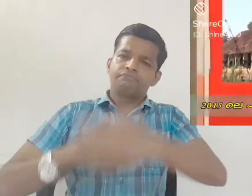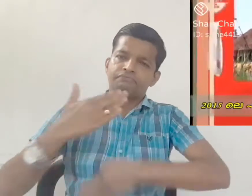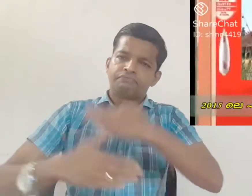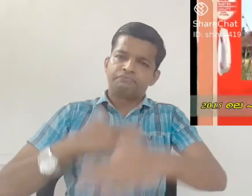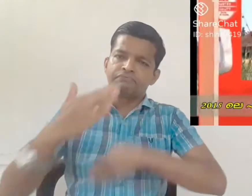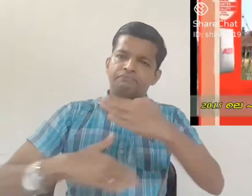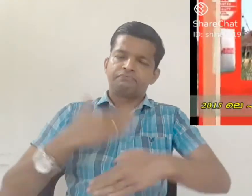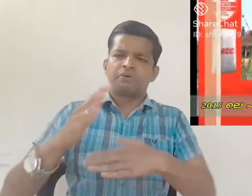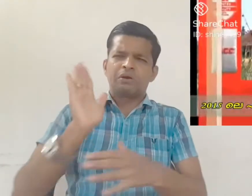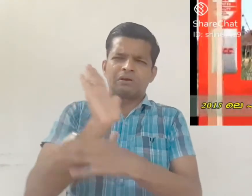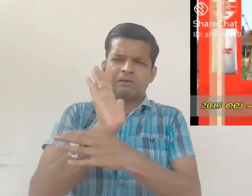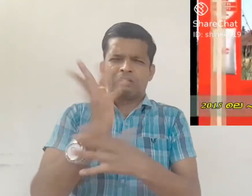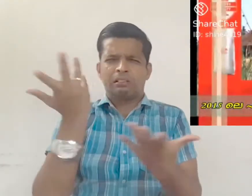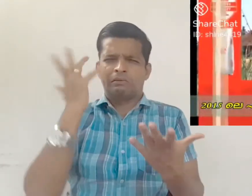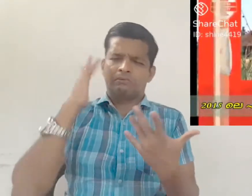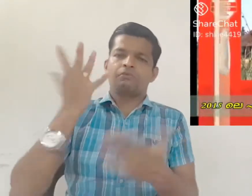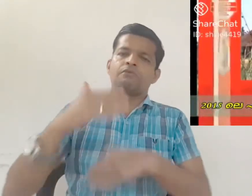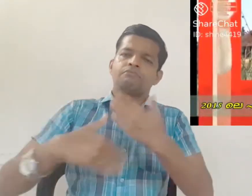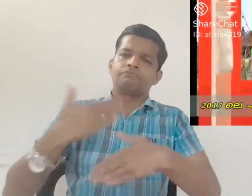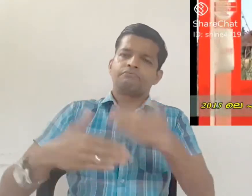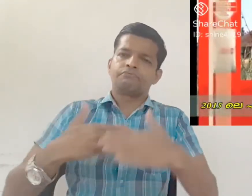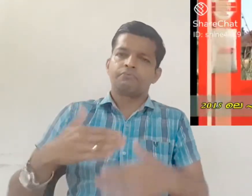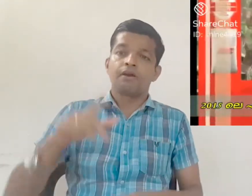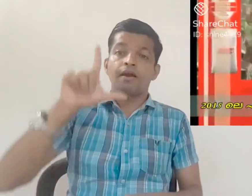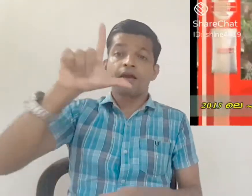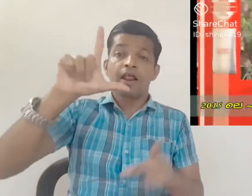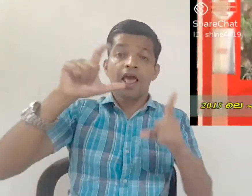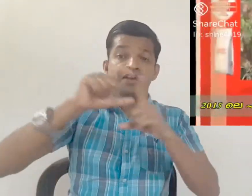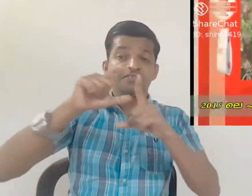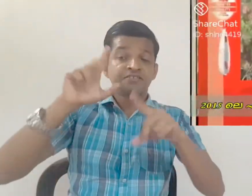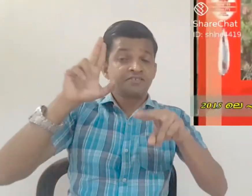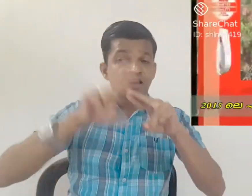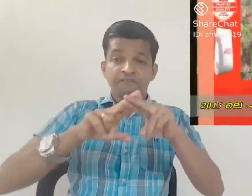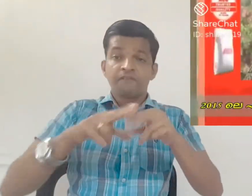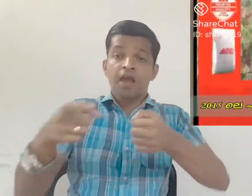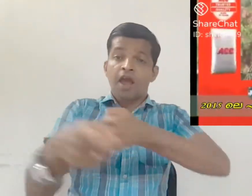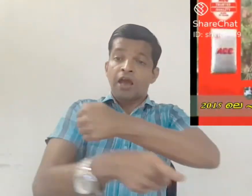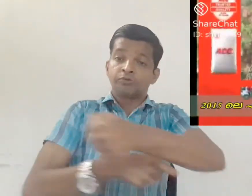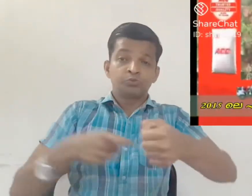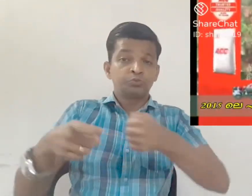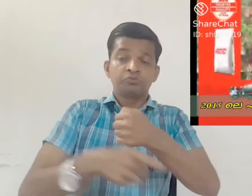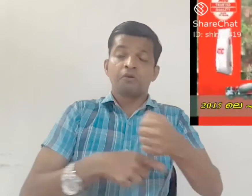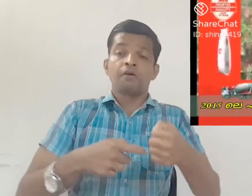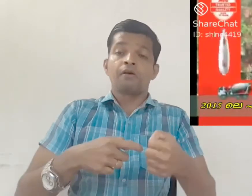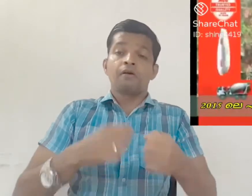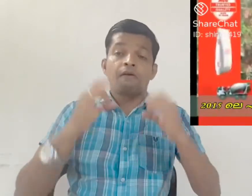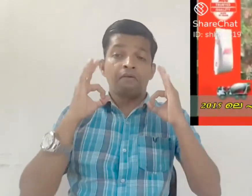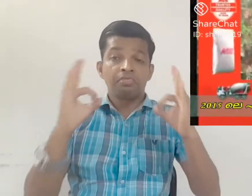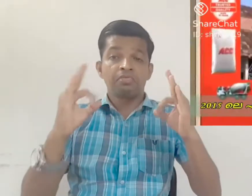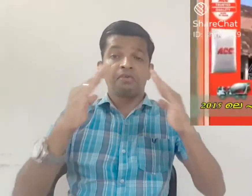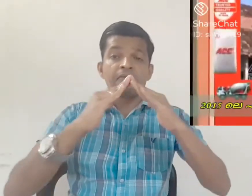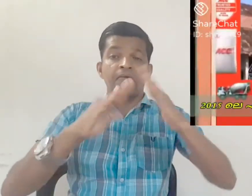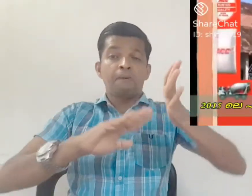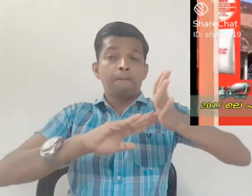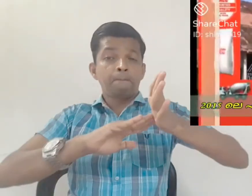നെയ്യാറ്റിൻകര താലൂക്കിലെ 45 സർക്കാർ സ്കൂളുകളിൽ പഠന നിലവാരത്തിൽ 1-ാമൻ 5 മുതൽ +2 വരെ 2500